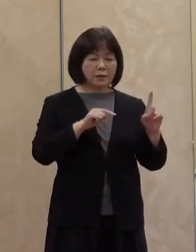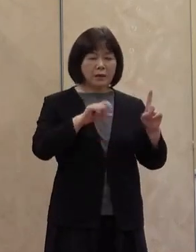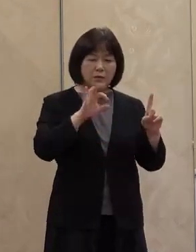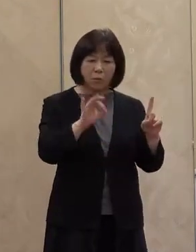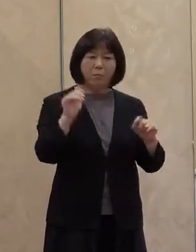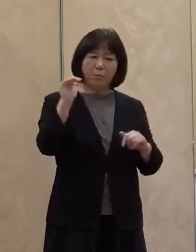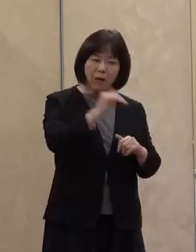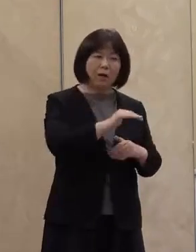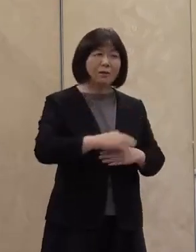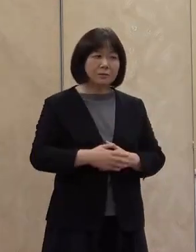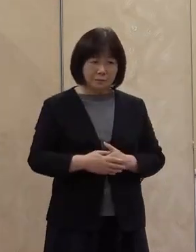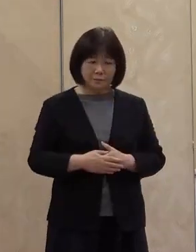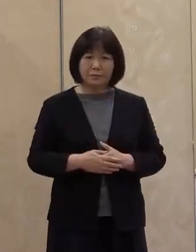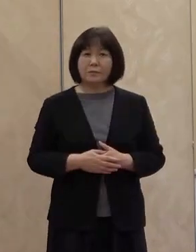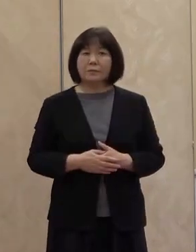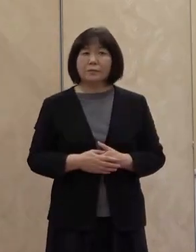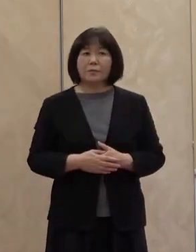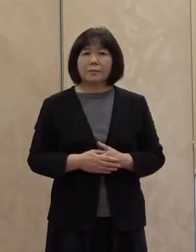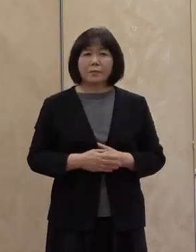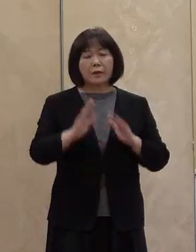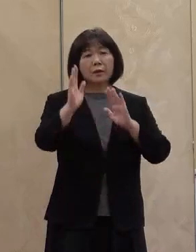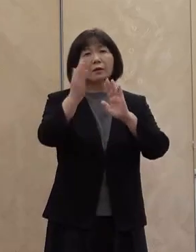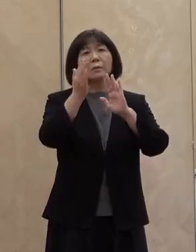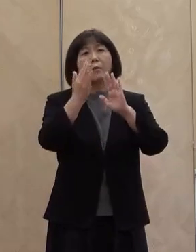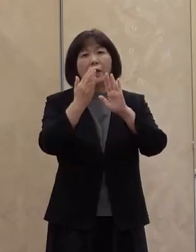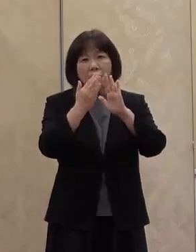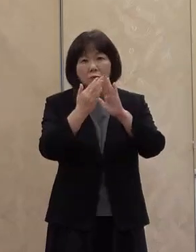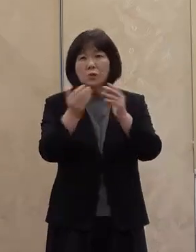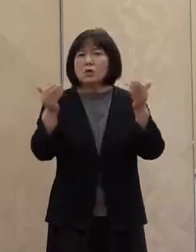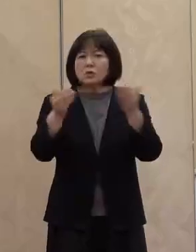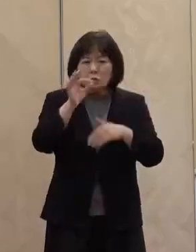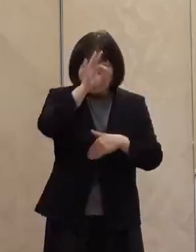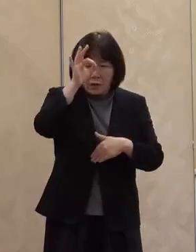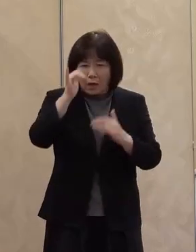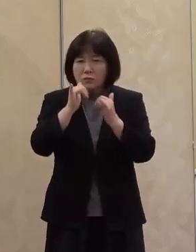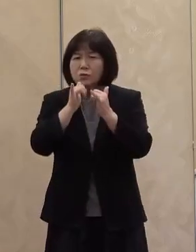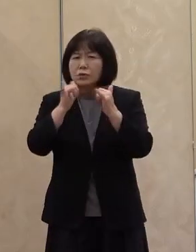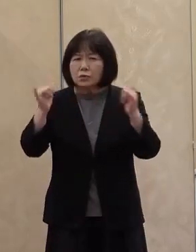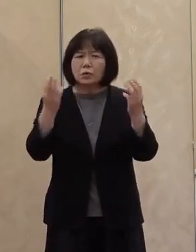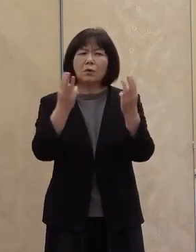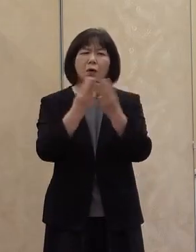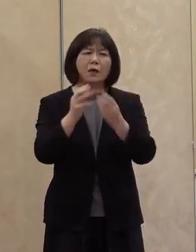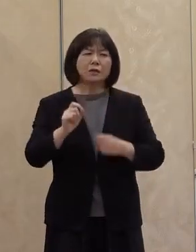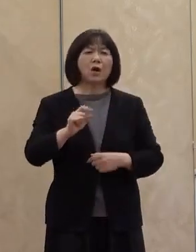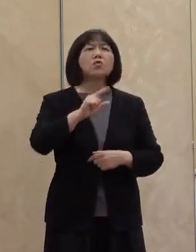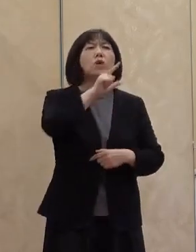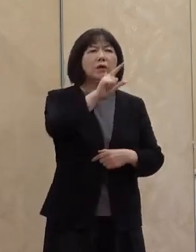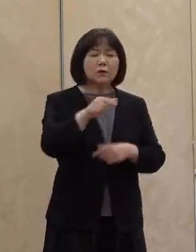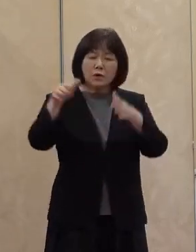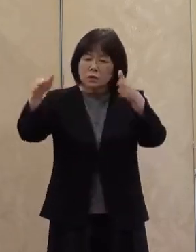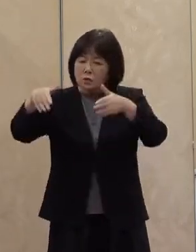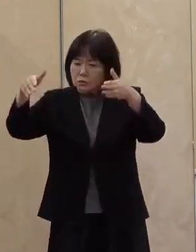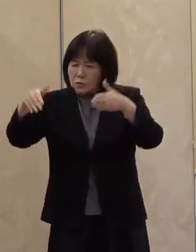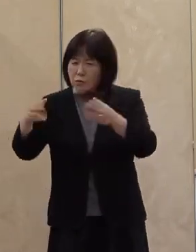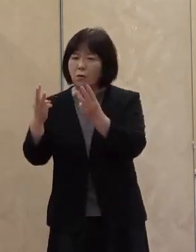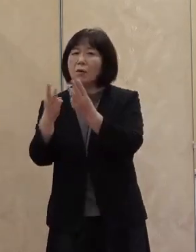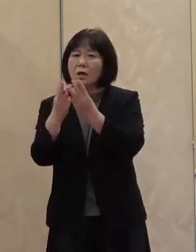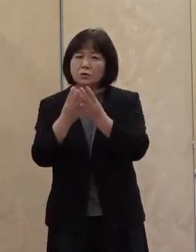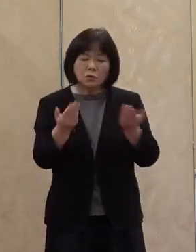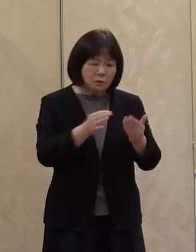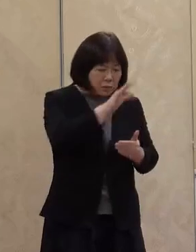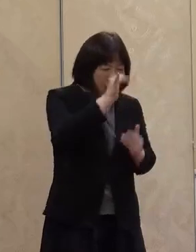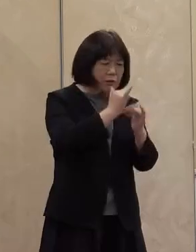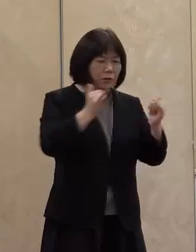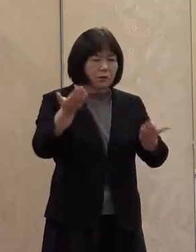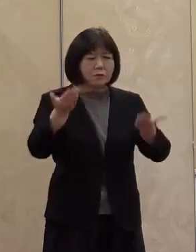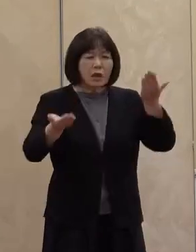ています。ですのでもう間もなくですね、仕事を探す人の方が増えてくると、求人よりも仕事を探す人の方が増え